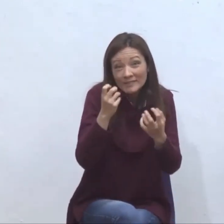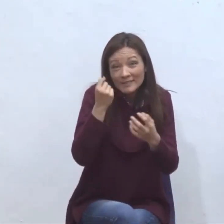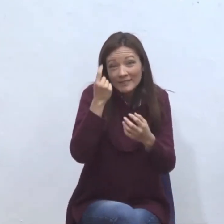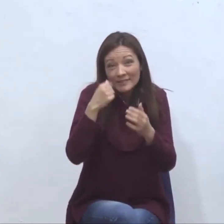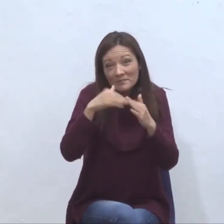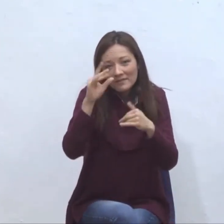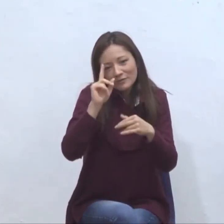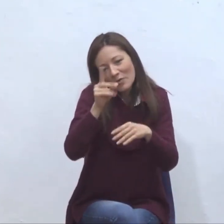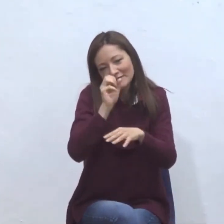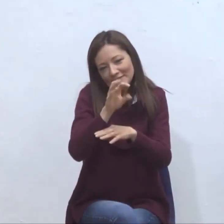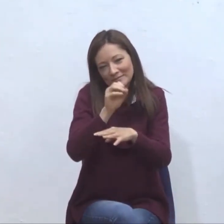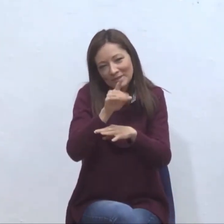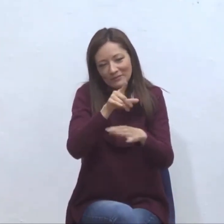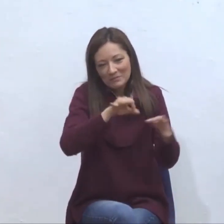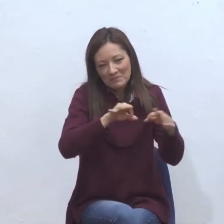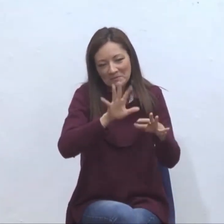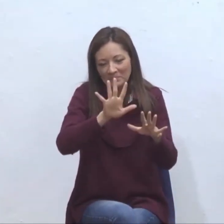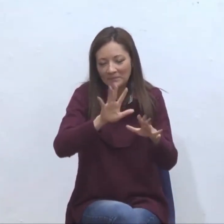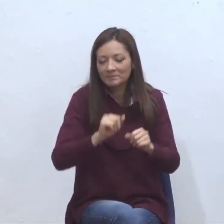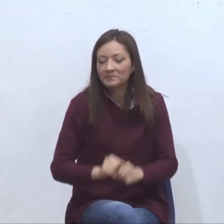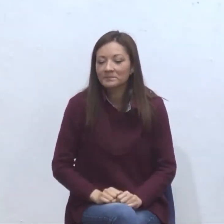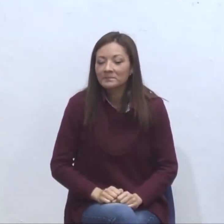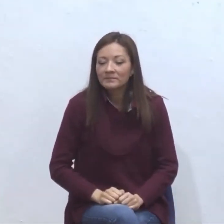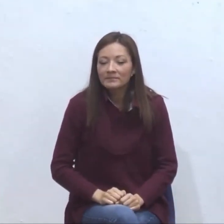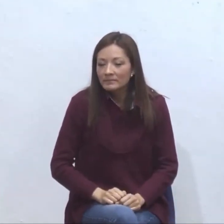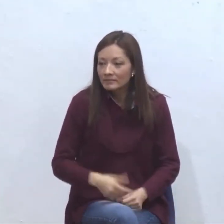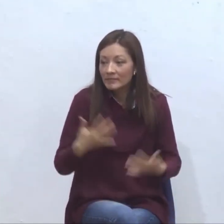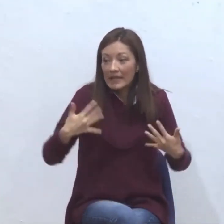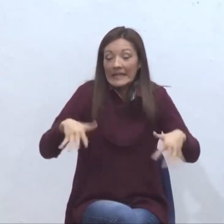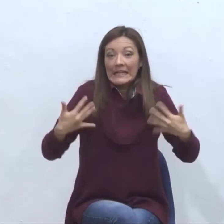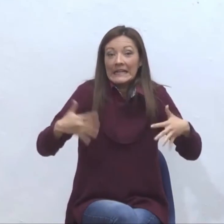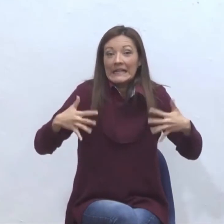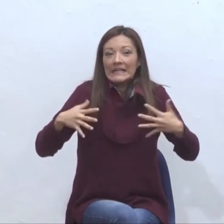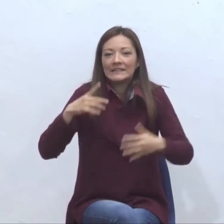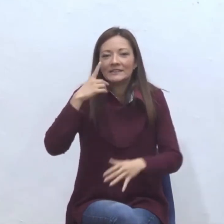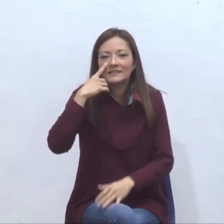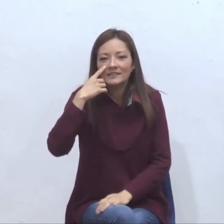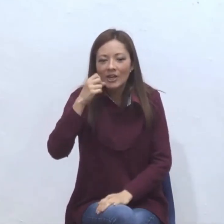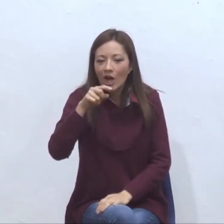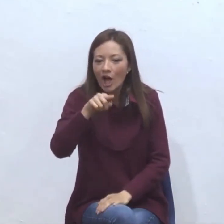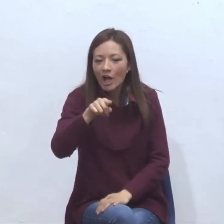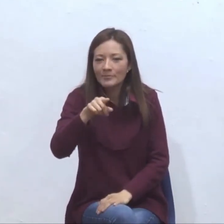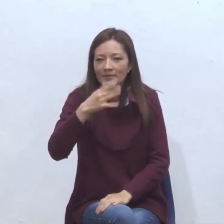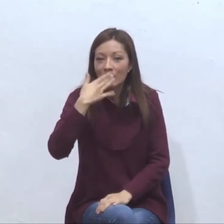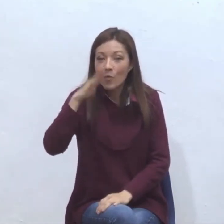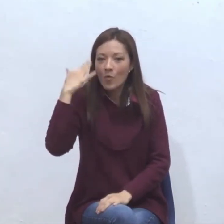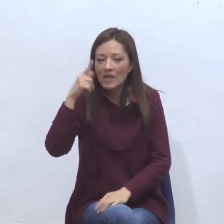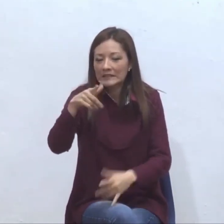Así que dice, pero ay de aquel hombre por quien es entregado.